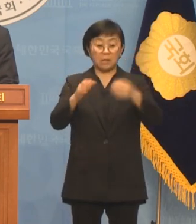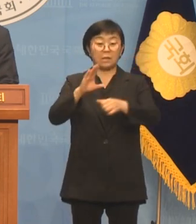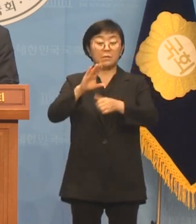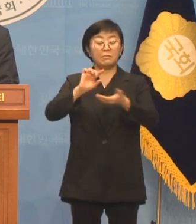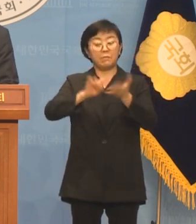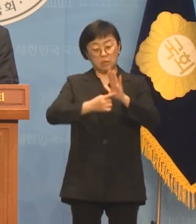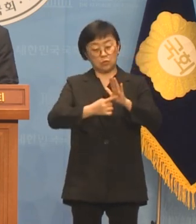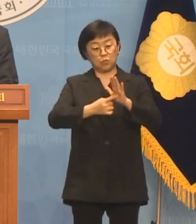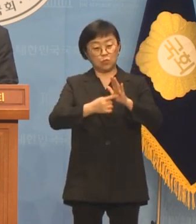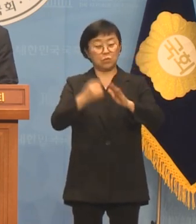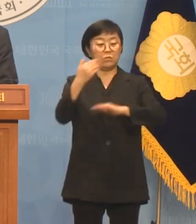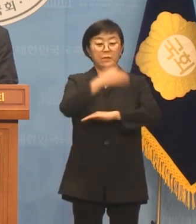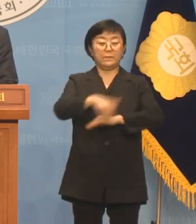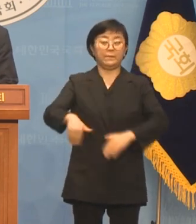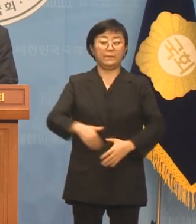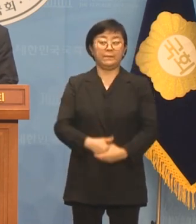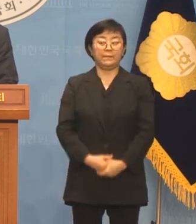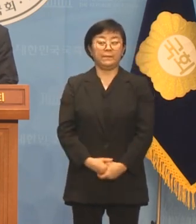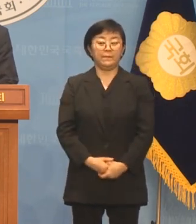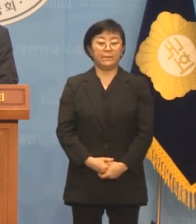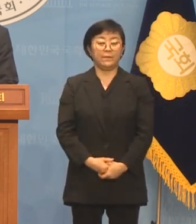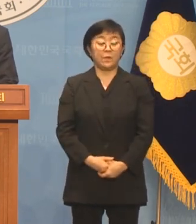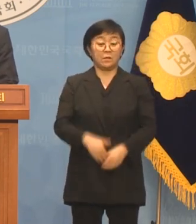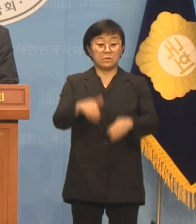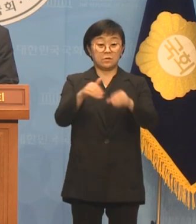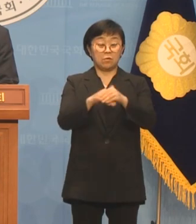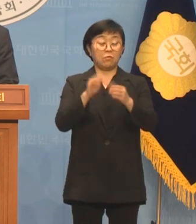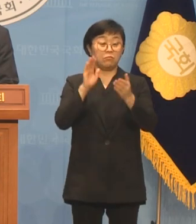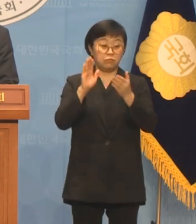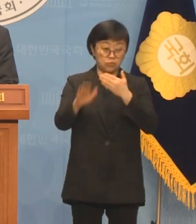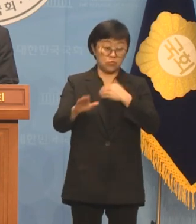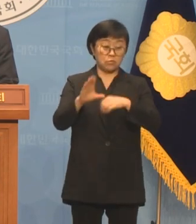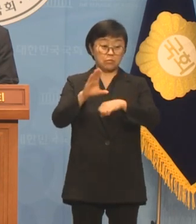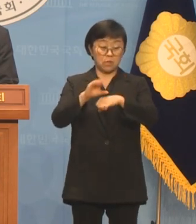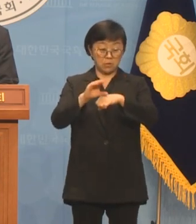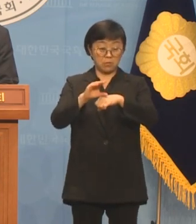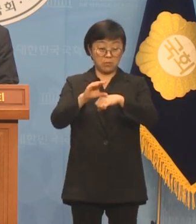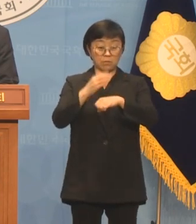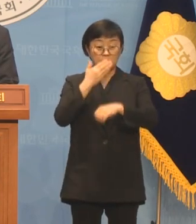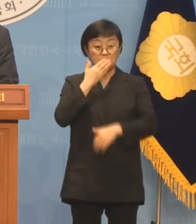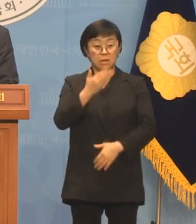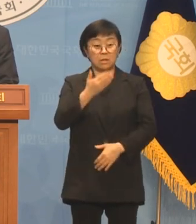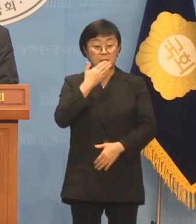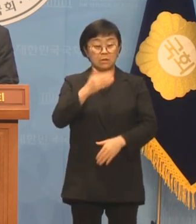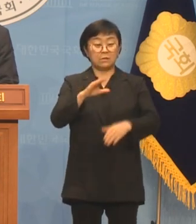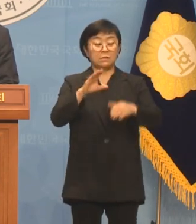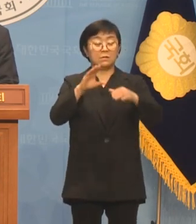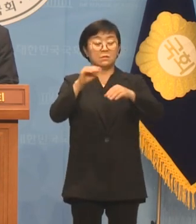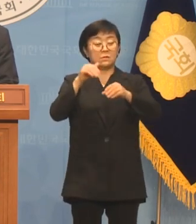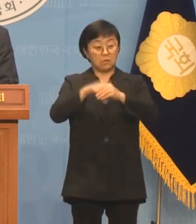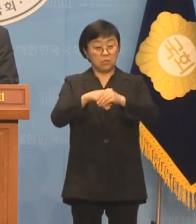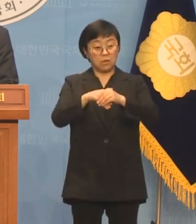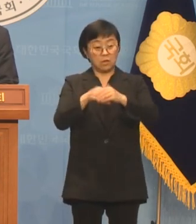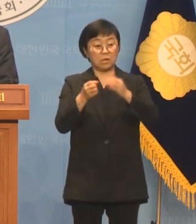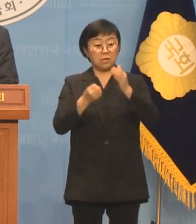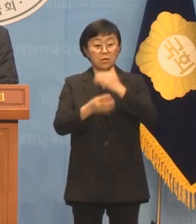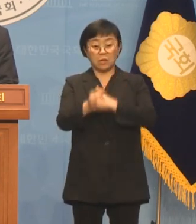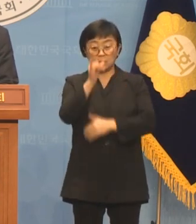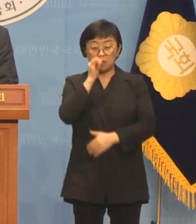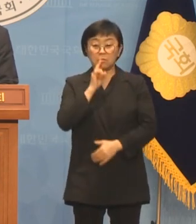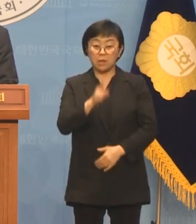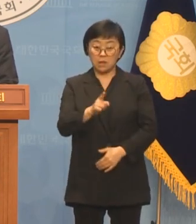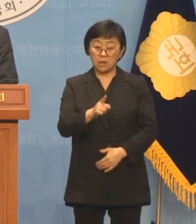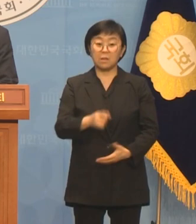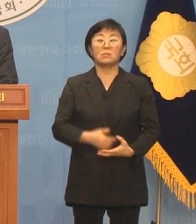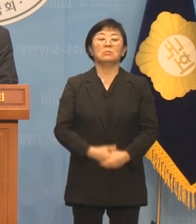상영될 계획이었습니다. 선거 이후 방영되는 다큐가 선거에 어떻게 영향을 준다는